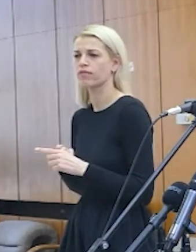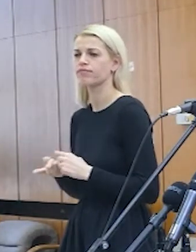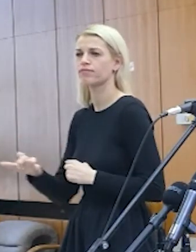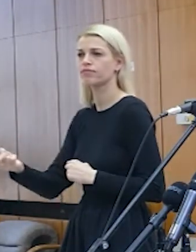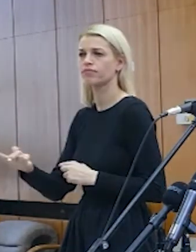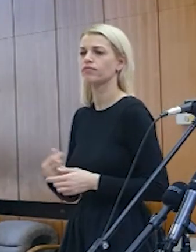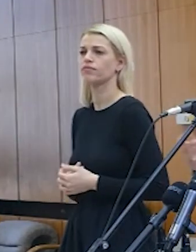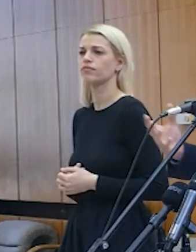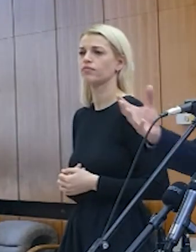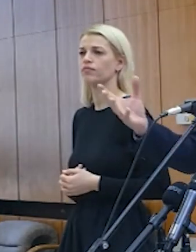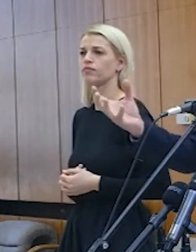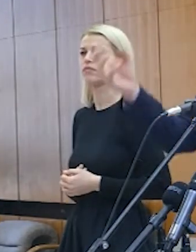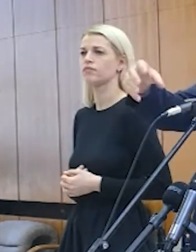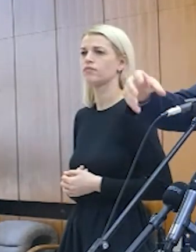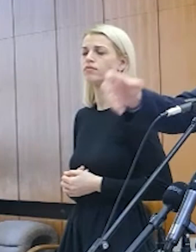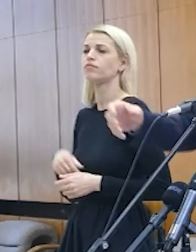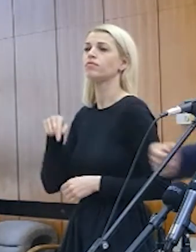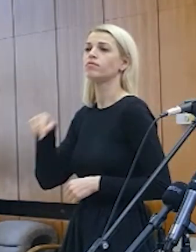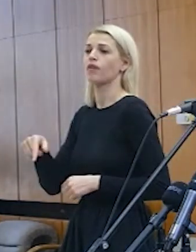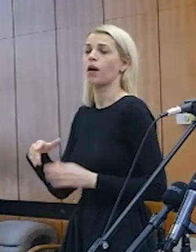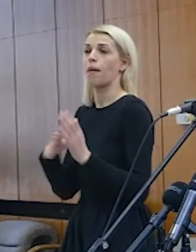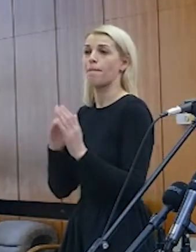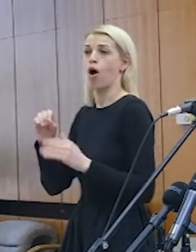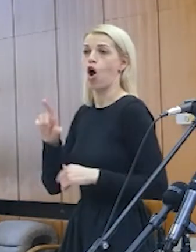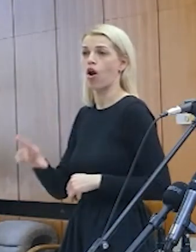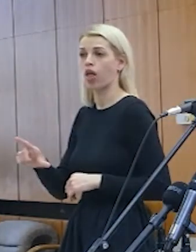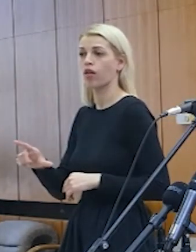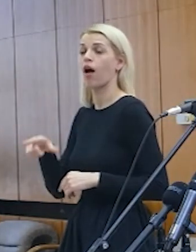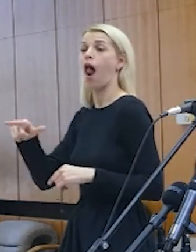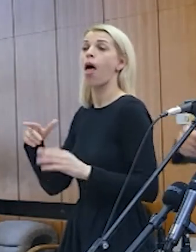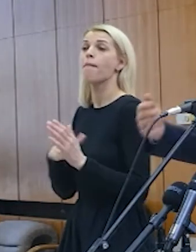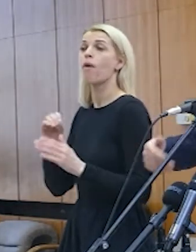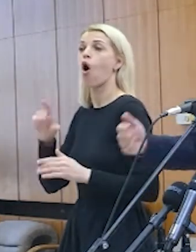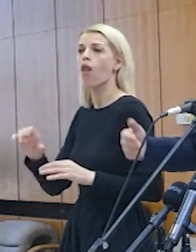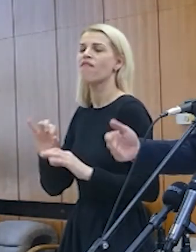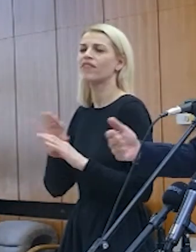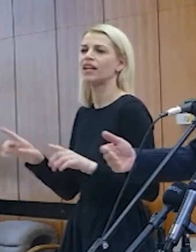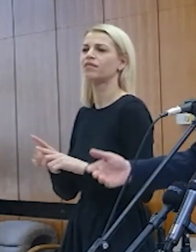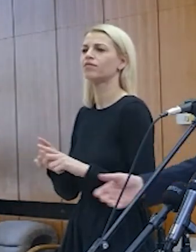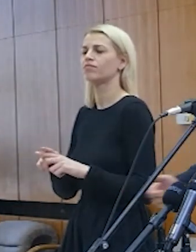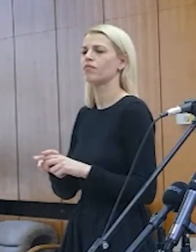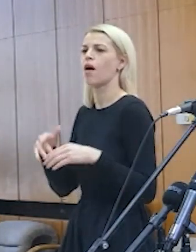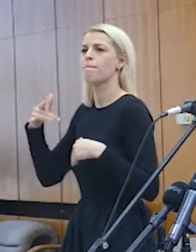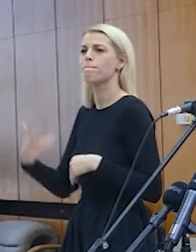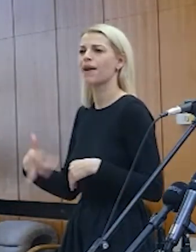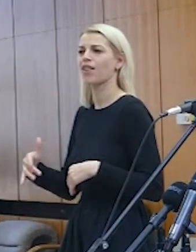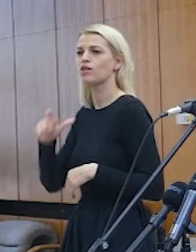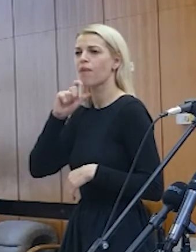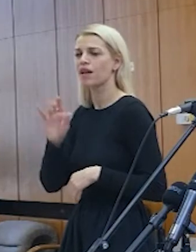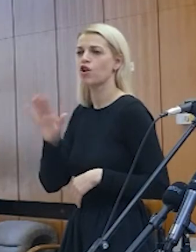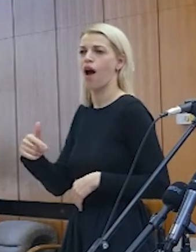do MOLu. MOL by mohol napríklad uprednostniť maďarskú rafinériu pred Slovnaftom. Toto všetko treba teraz vopred, ešte keď je